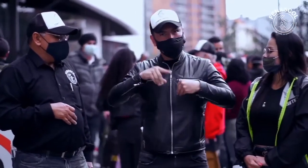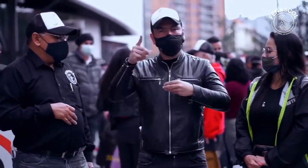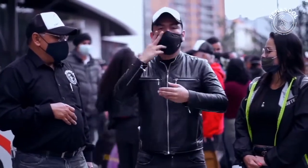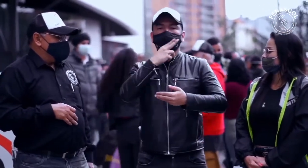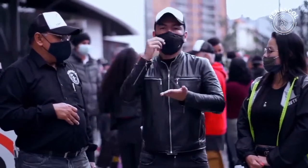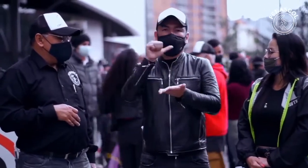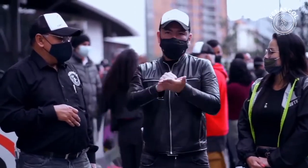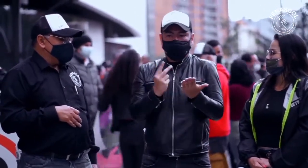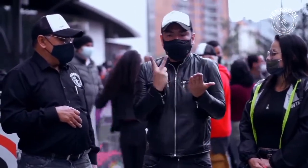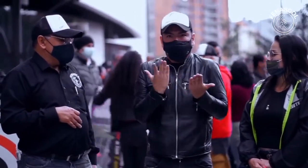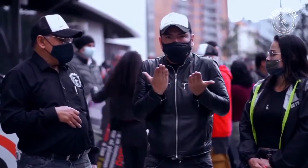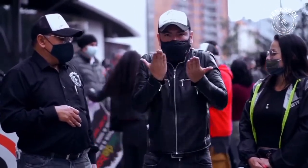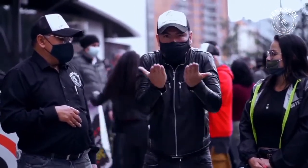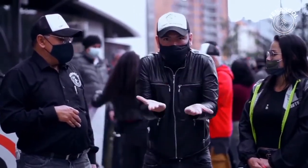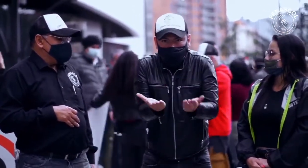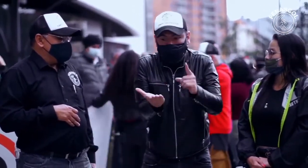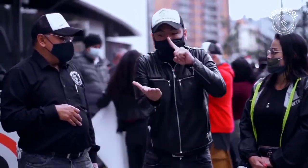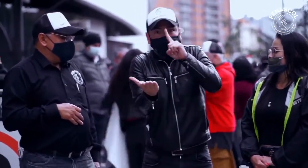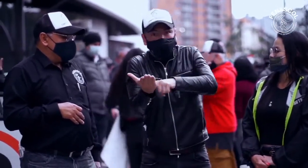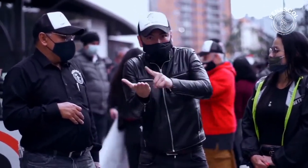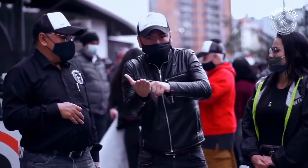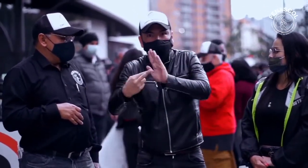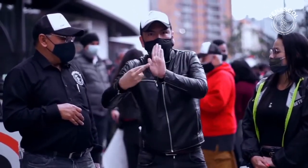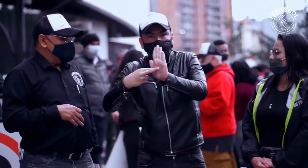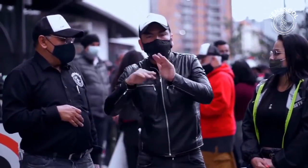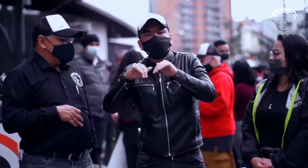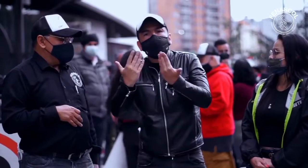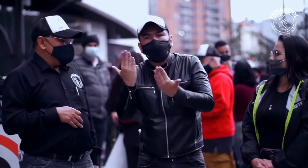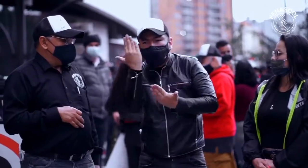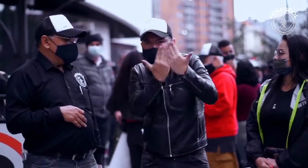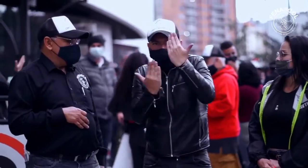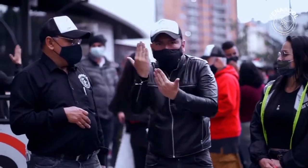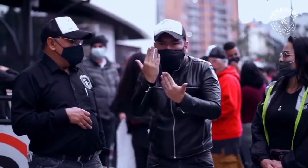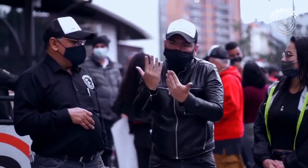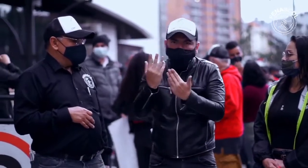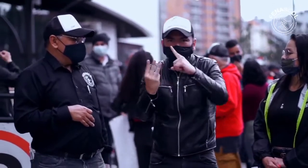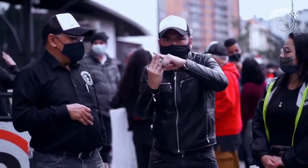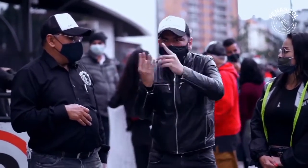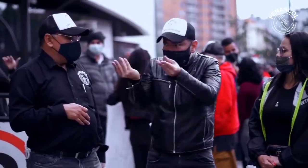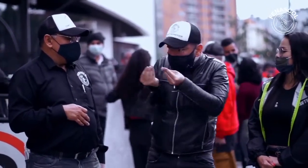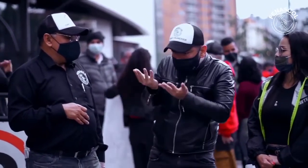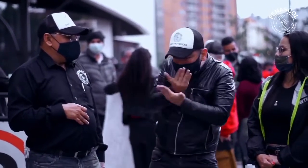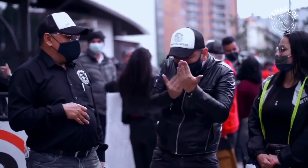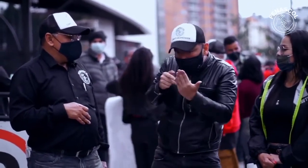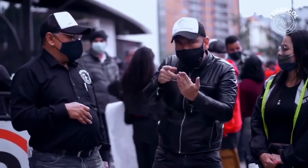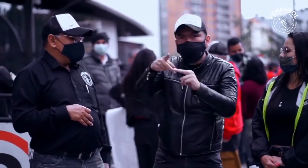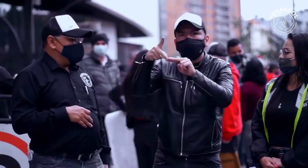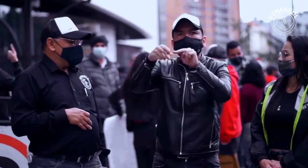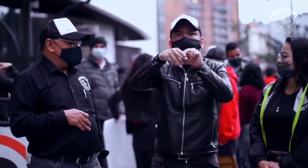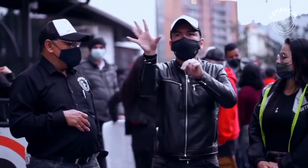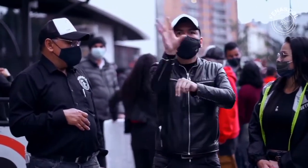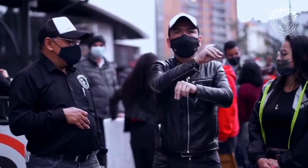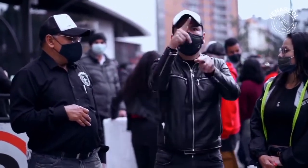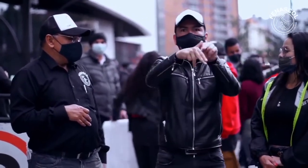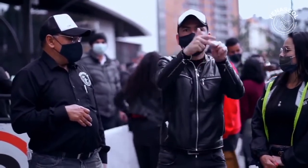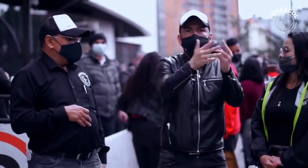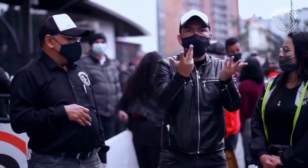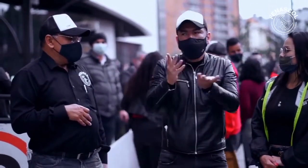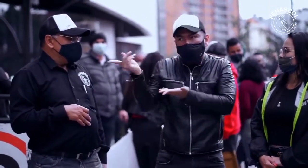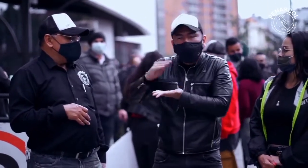insistir aceptaron dicha propuesta que quedó en un acta de compromiso. Esta propuesta es referente a la resolución y cómo solucionar el tema de las próximas licencias que están